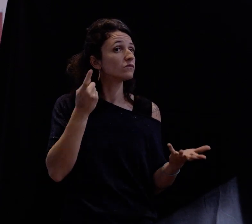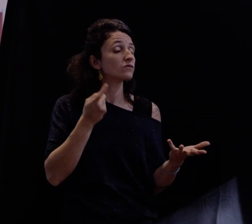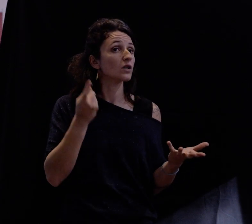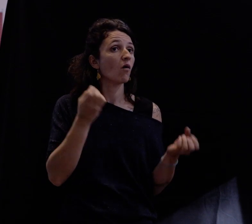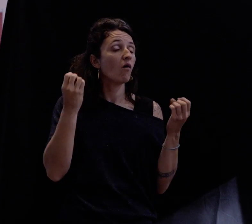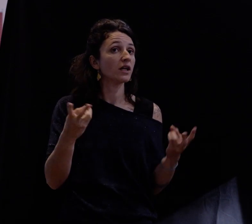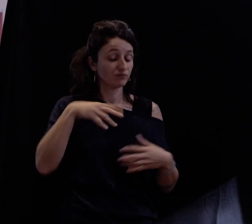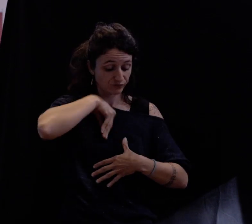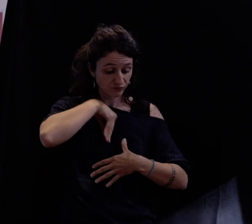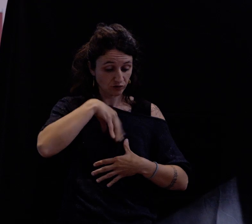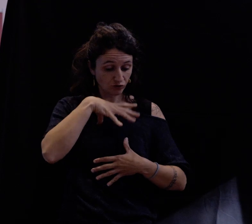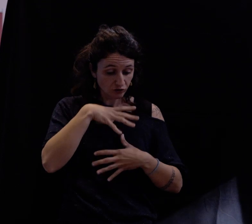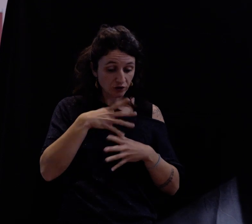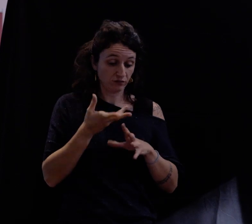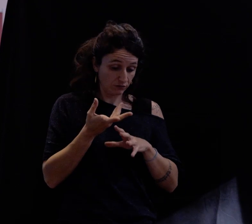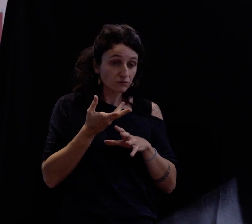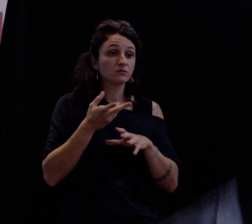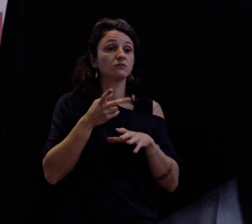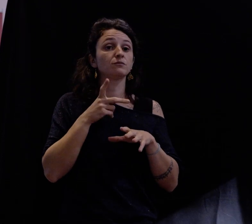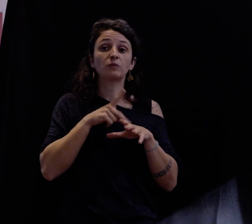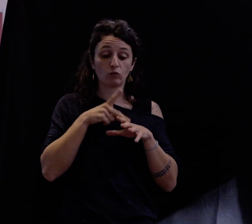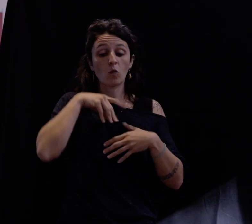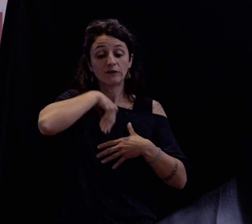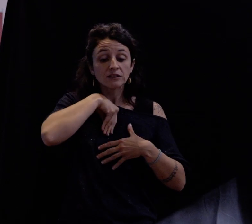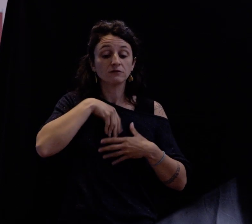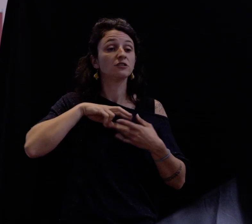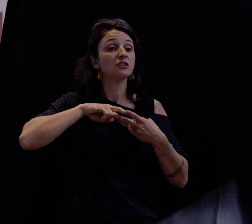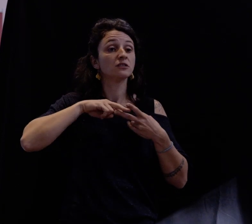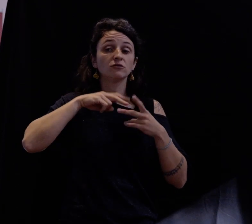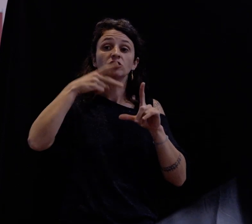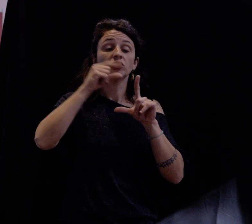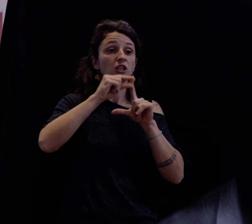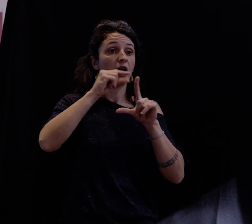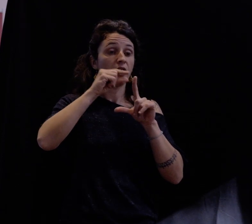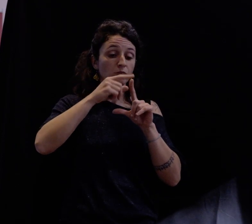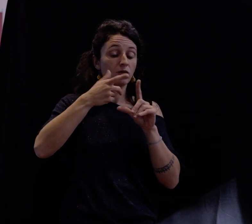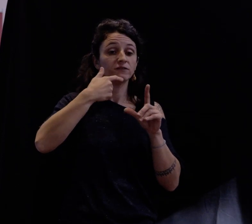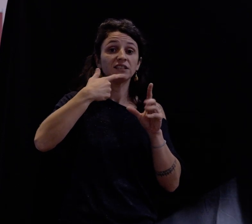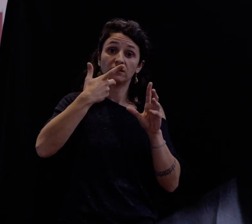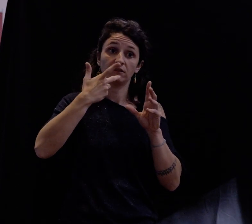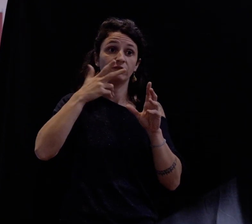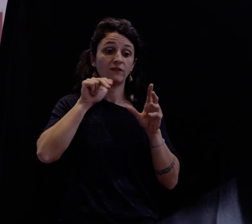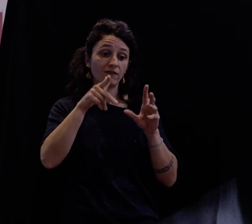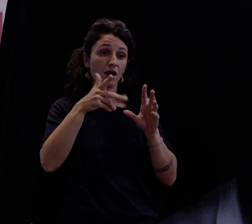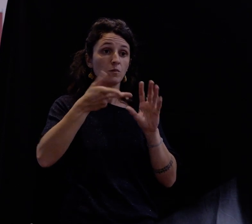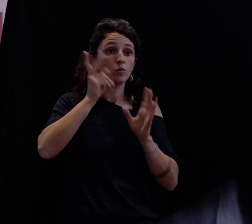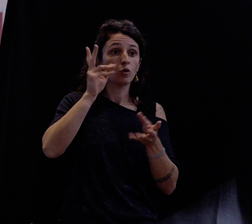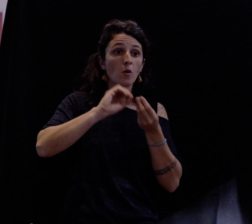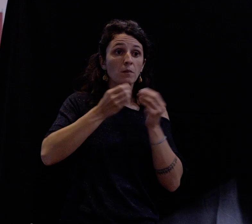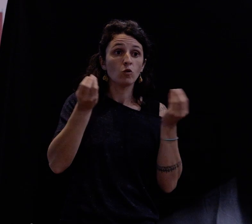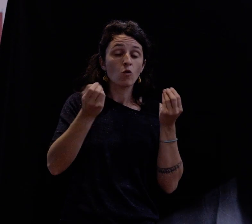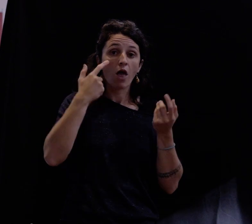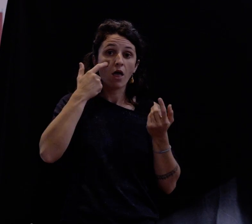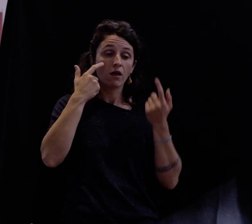l'anomalie génétique, on va pouvoir me dire quelle maladie je vais avoir, c'est-à-dire quels symptômes, est-ce que je vais avoir plutôt le cœur, plutôt les yeux, plutôt les oreilles, est-ce que ça